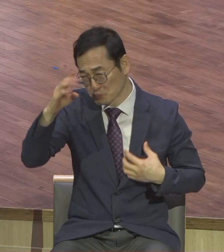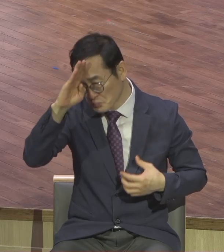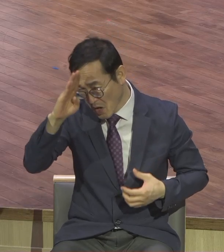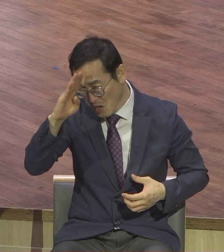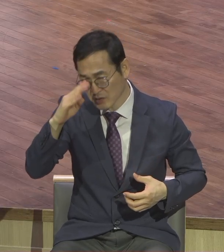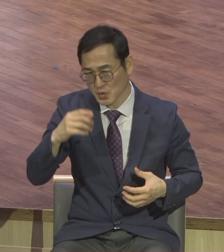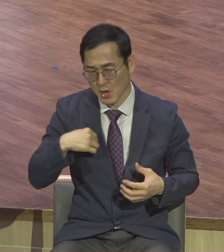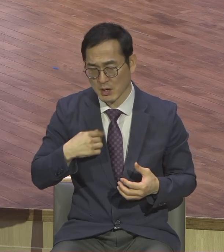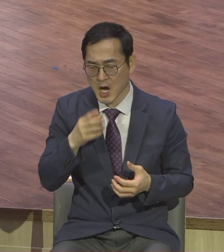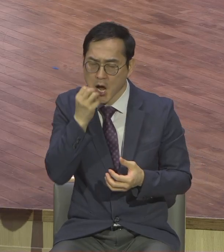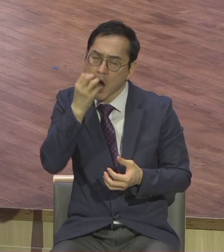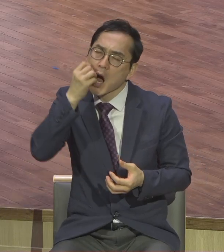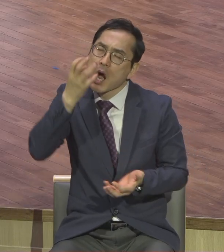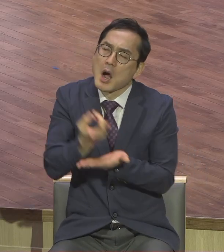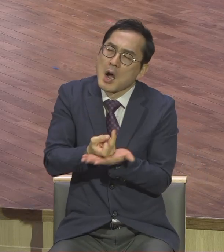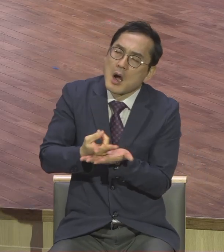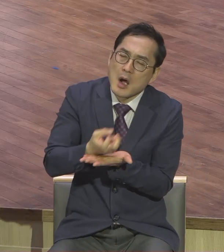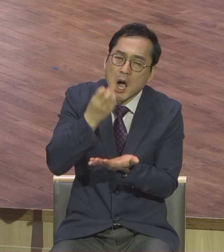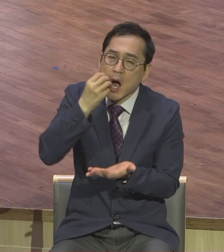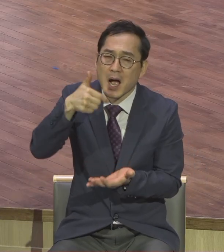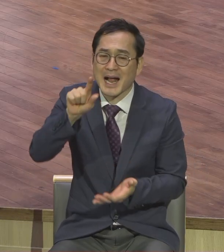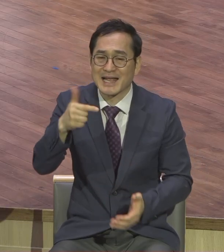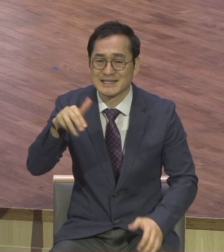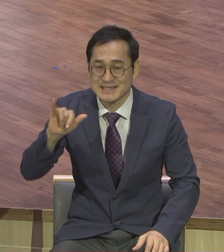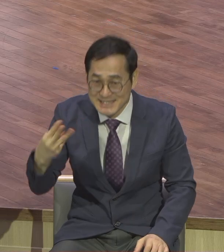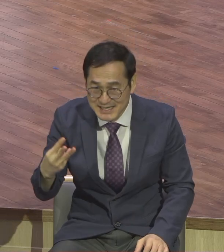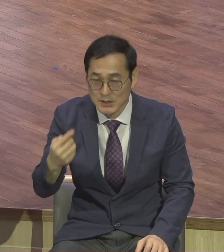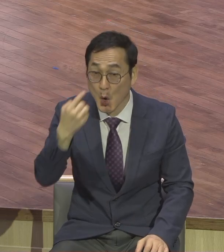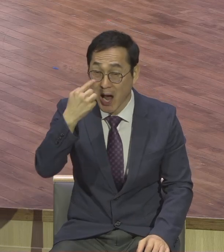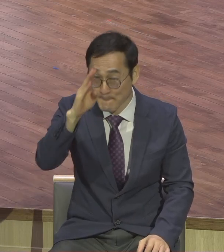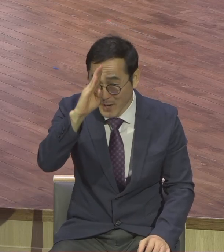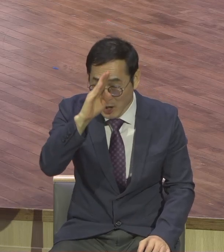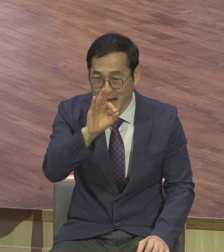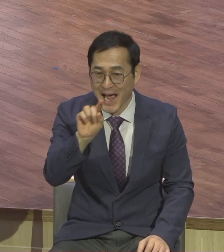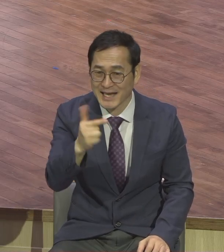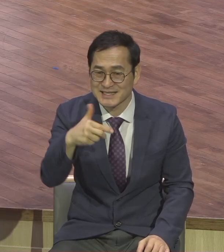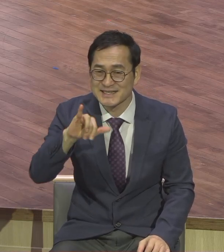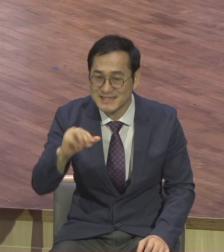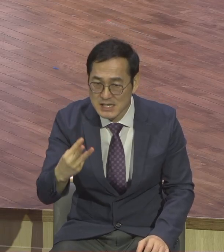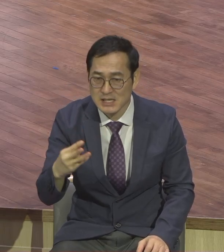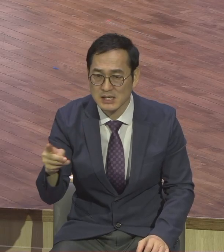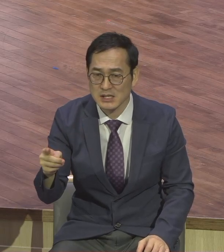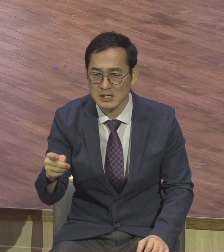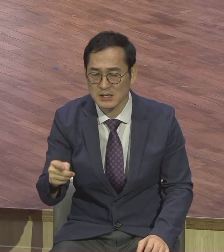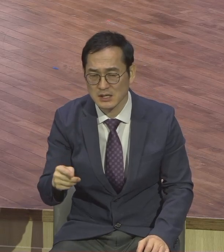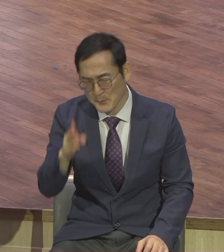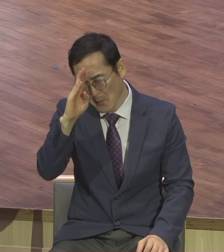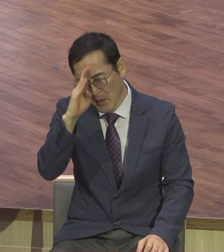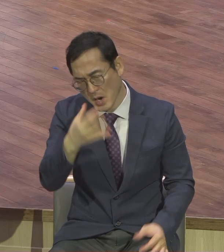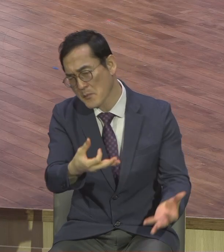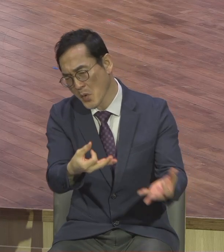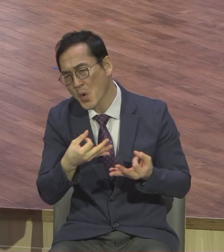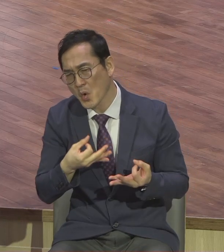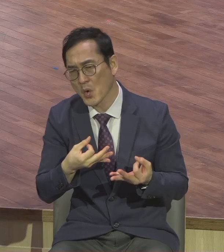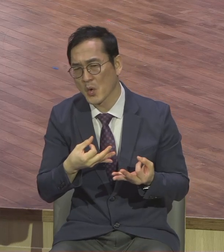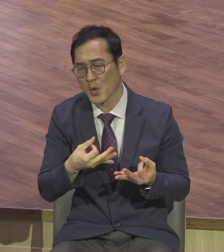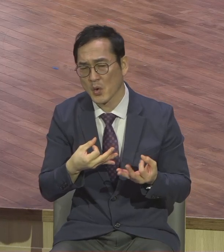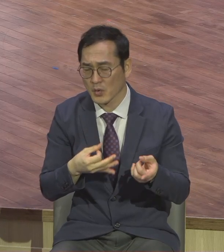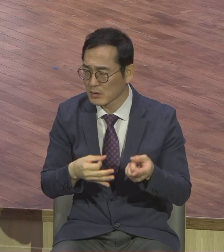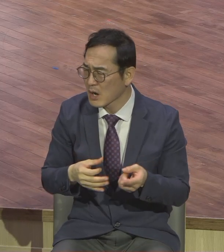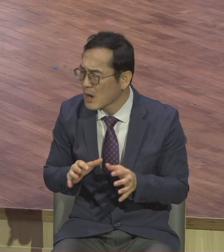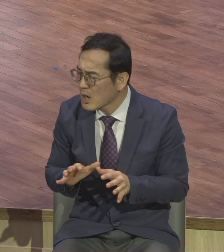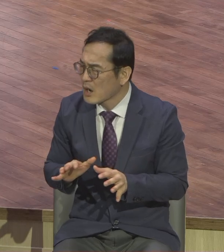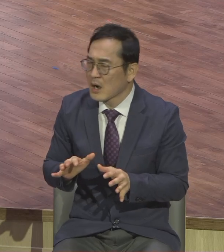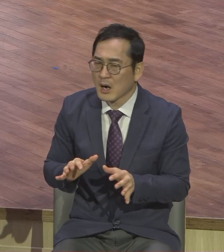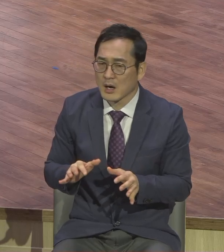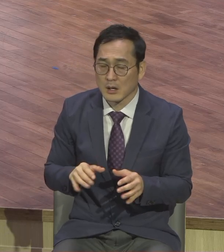간질입니다. 안질과 간질. 자, 그 모습을 본 사람들이 오히려 뭐요?